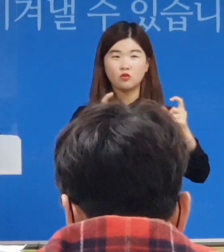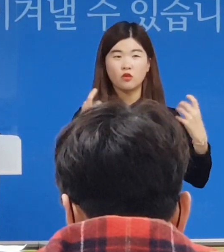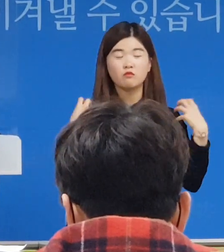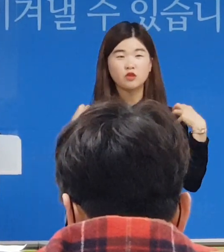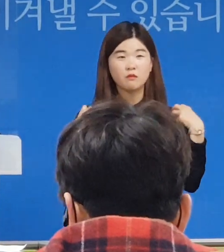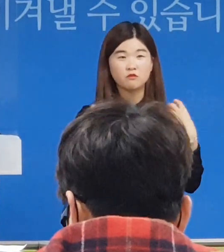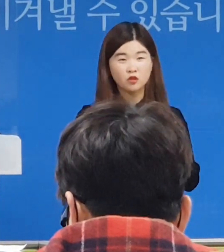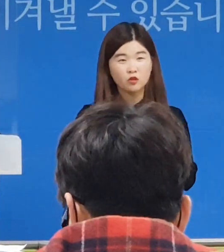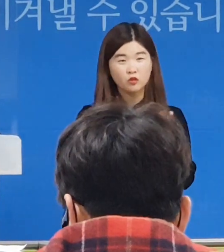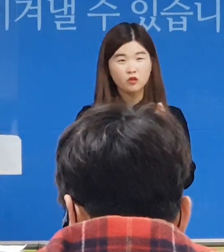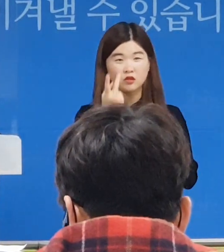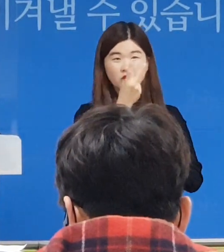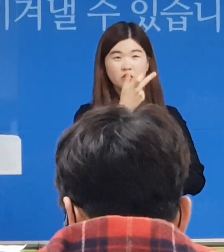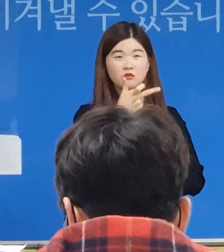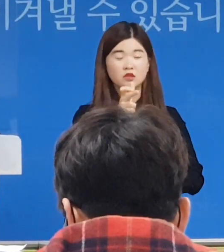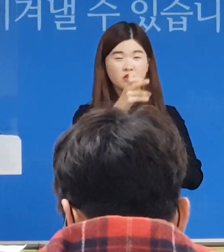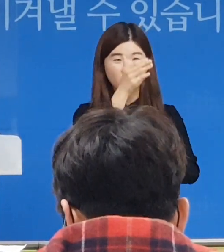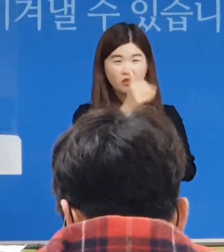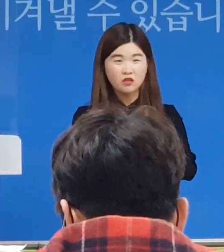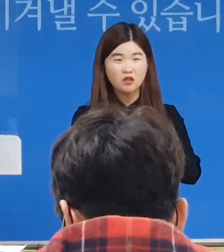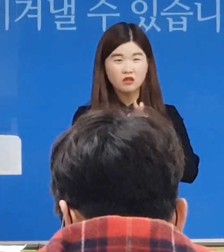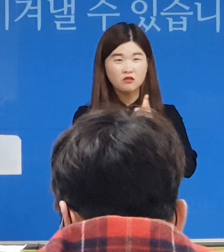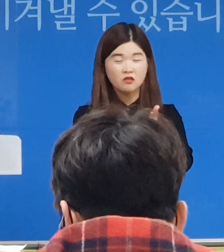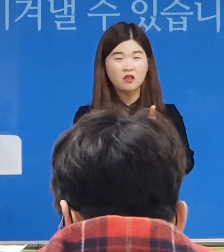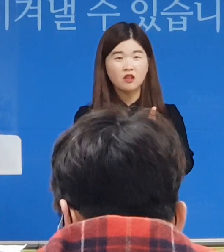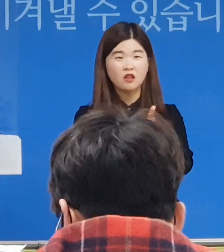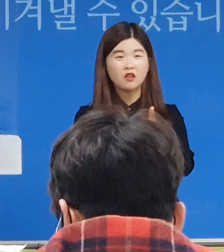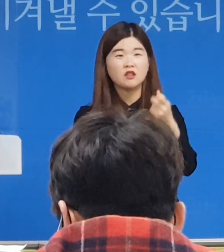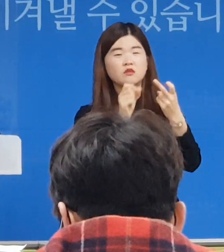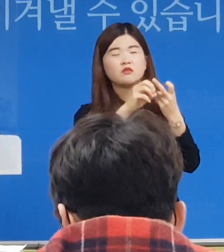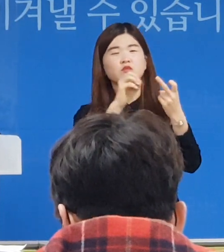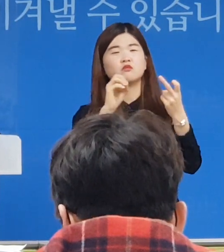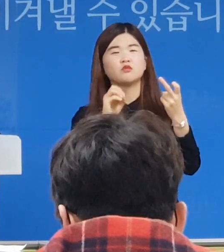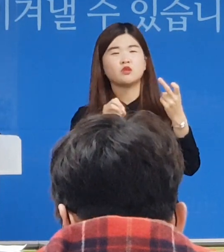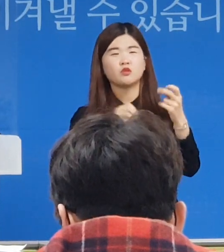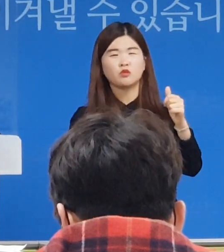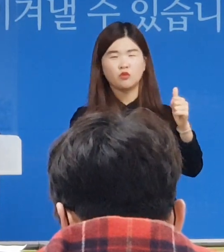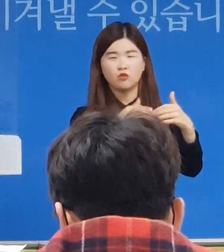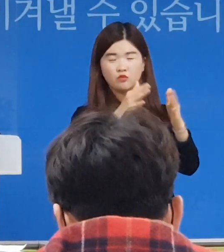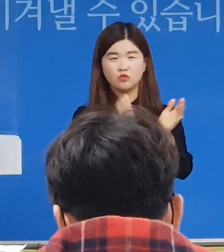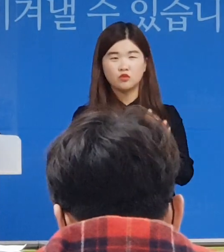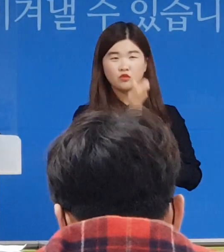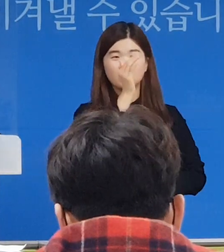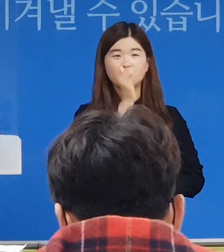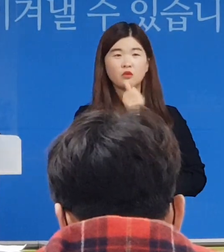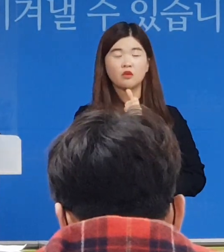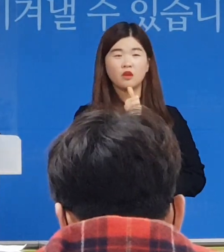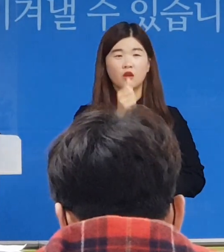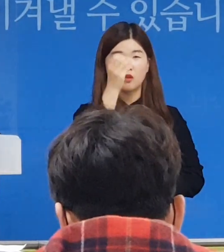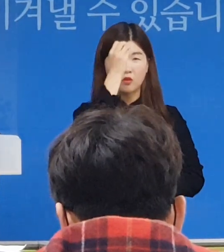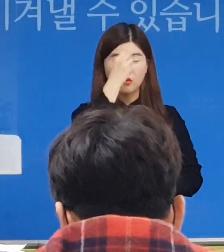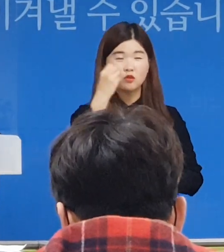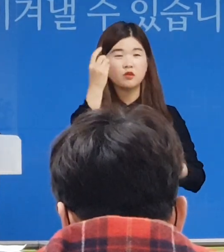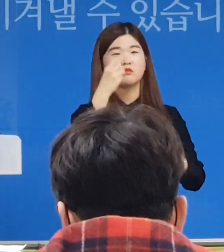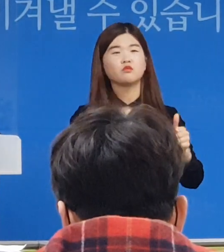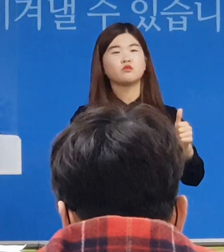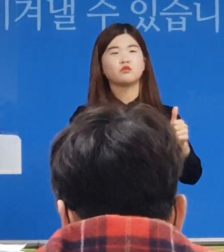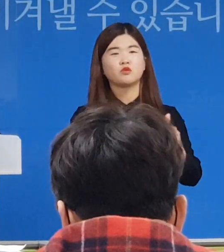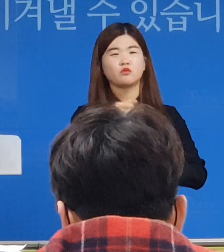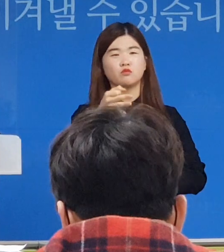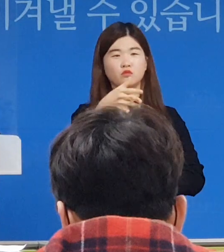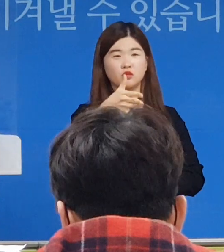비율은 2017년도 결산 기준에 따라 12%로 정한 교육부 장관의 고시가 고교 무상교육 관계법령